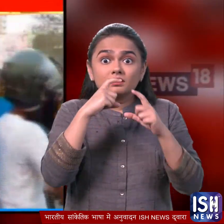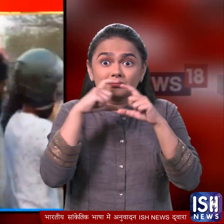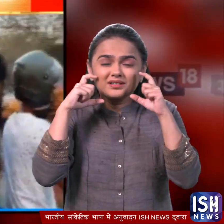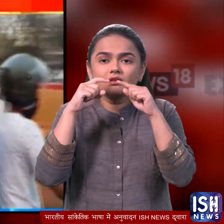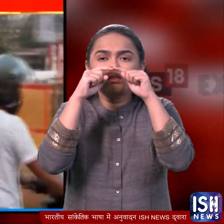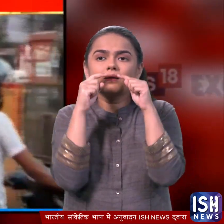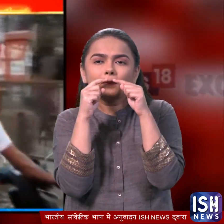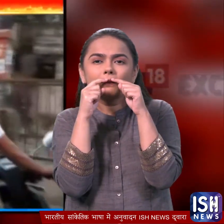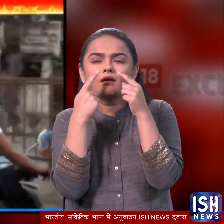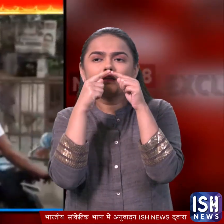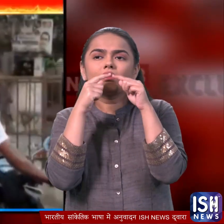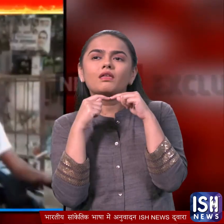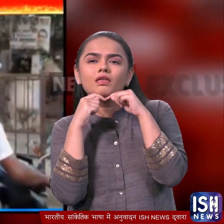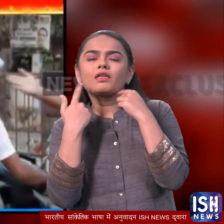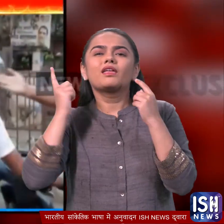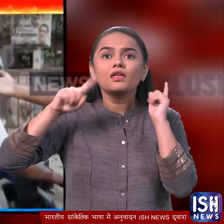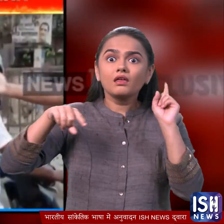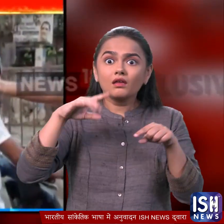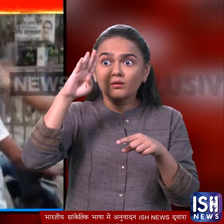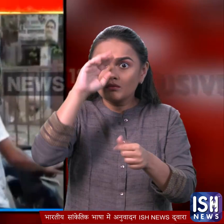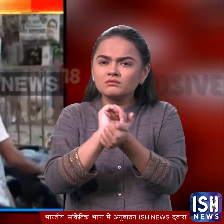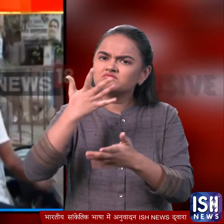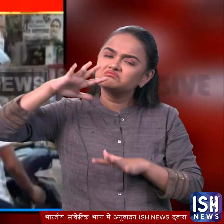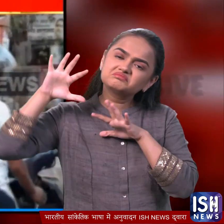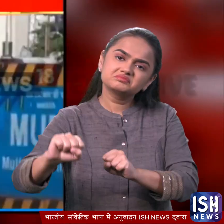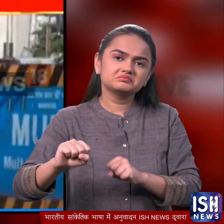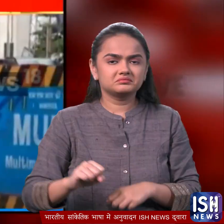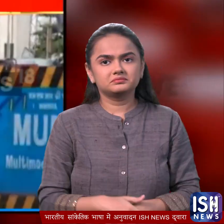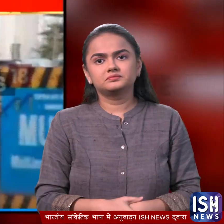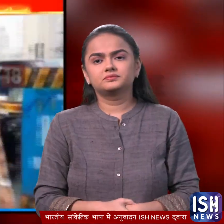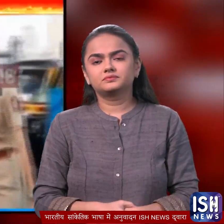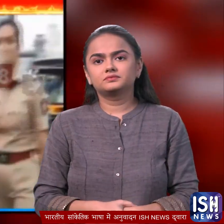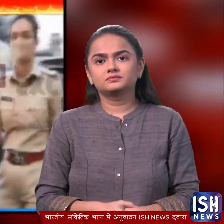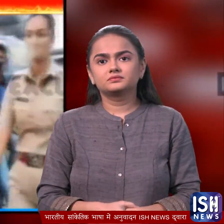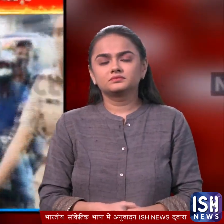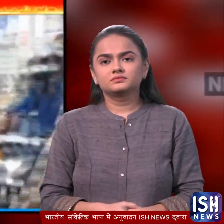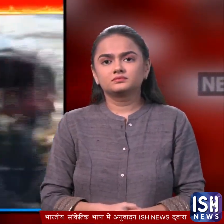लोगों ने मास्क सही ढंग से नहीं पहना था, वो भी पुलिस की नजरों से नहीं बच पाए।